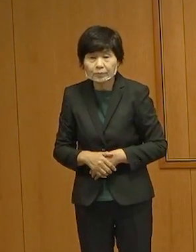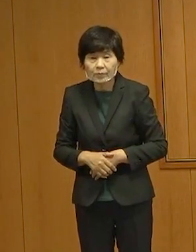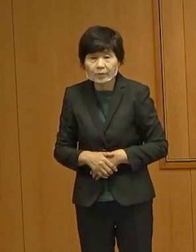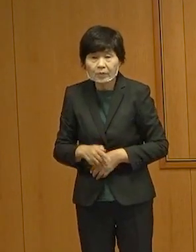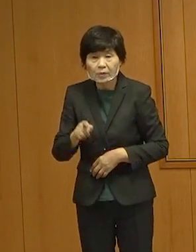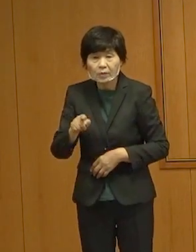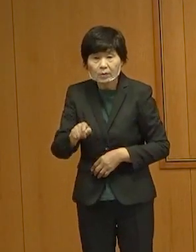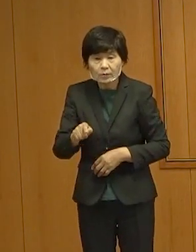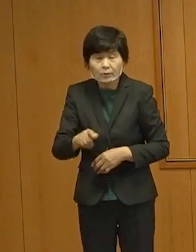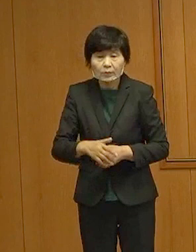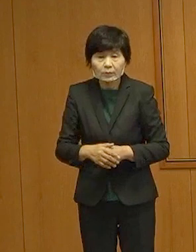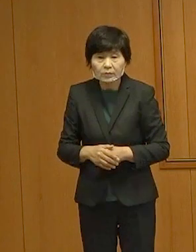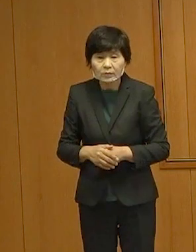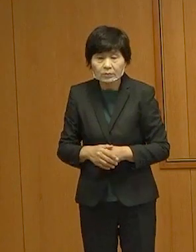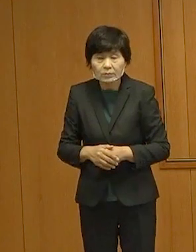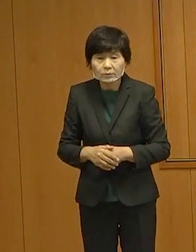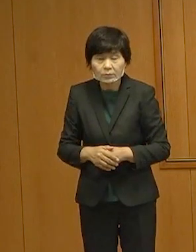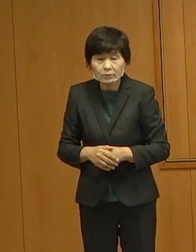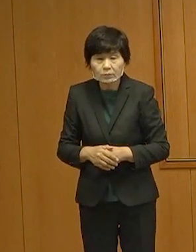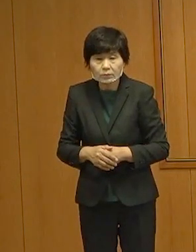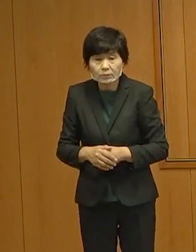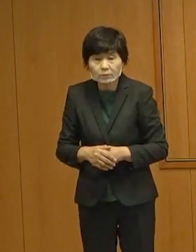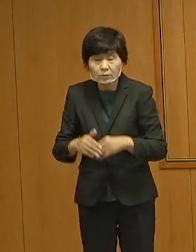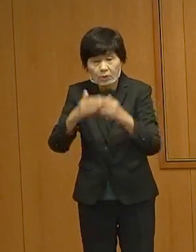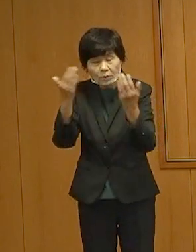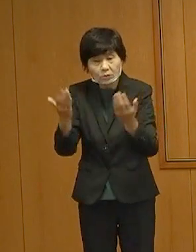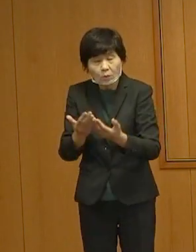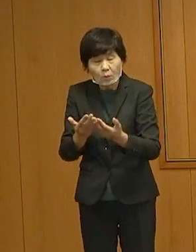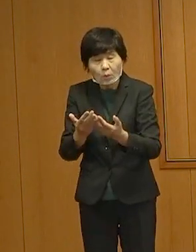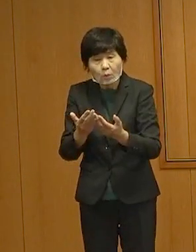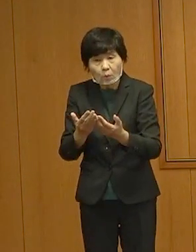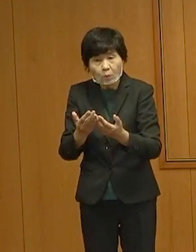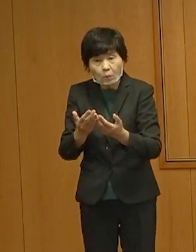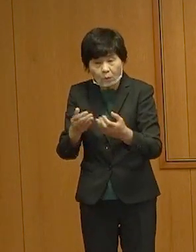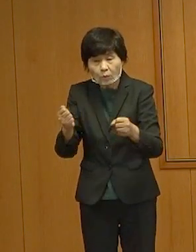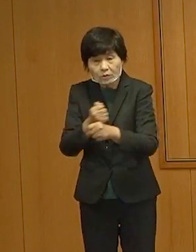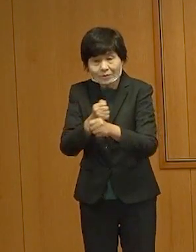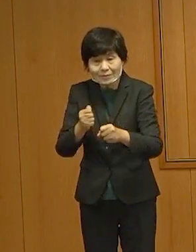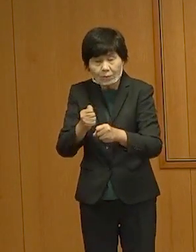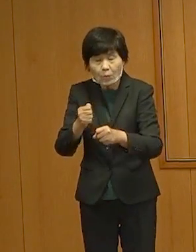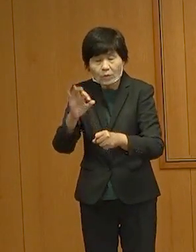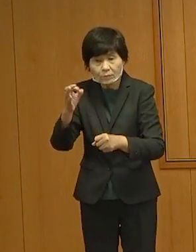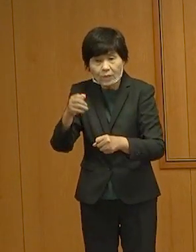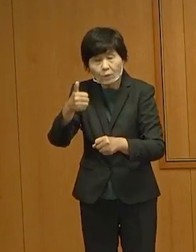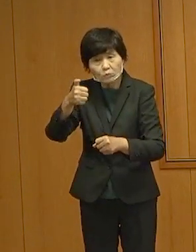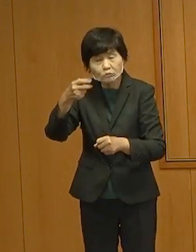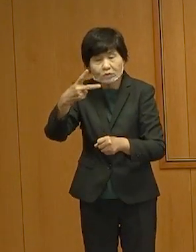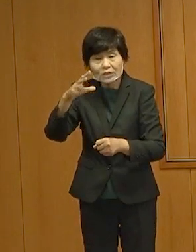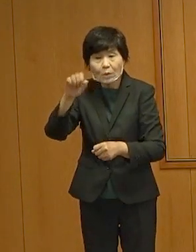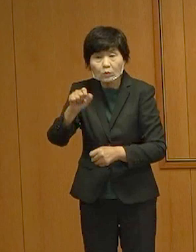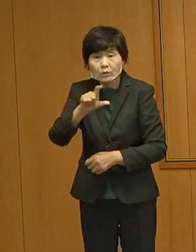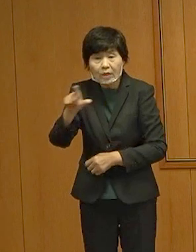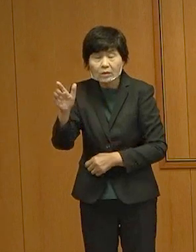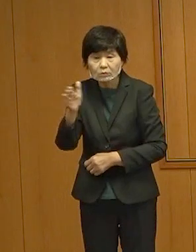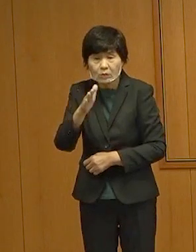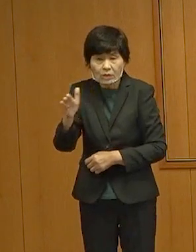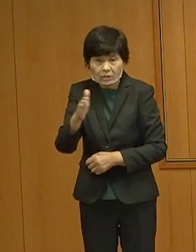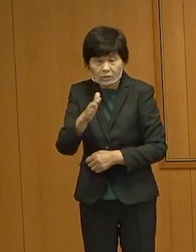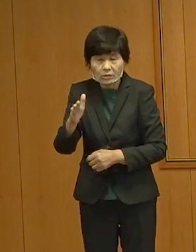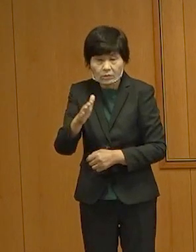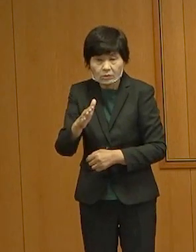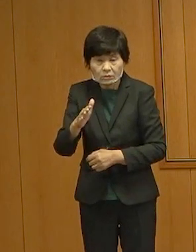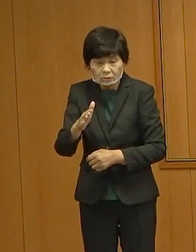期は定めていたいんですけども、おおよそその総事業費が52億円ぐらいかかるというような見込みも、出されているようです。